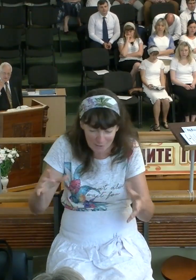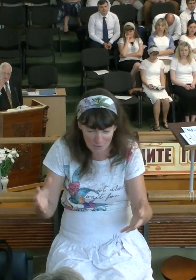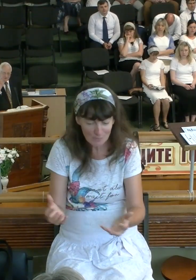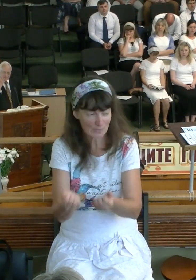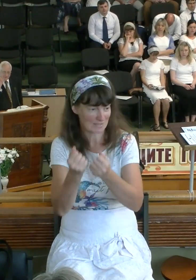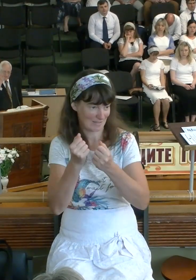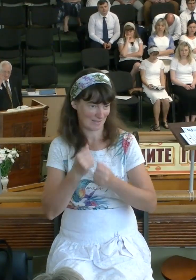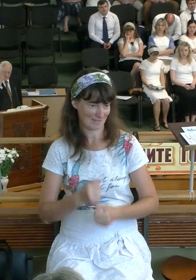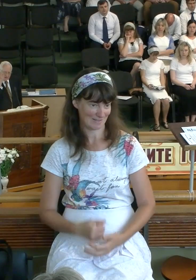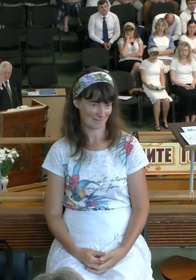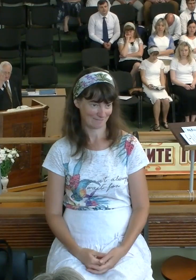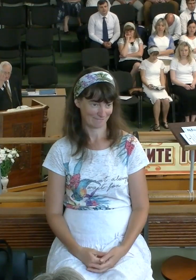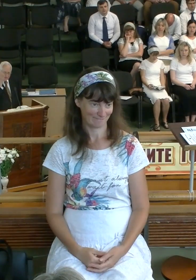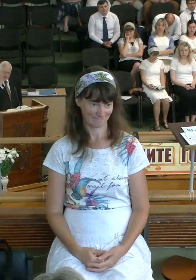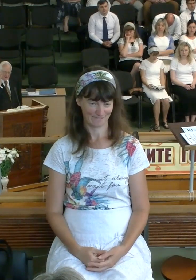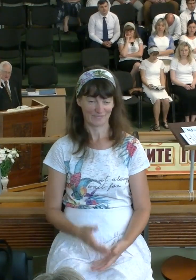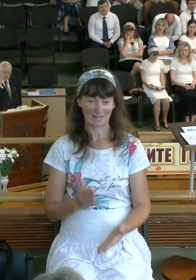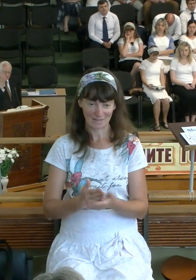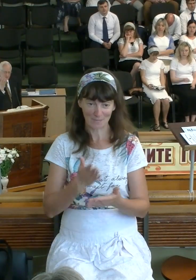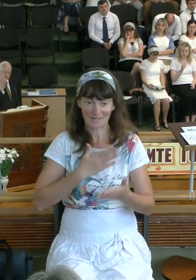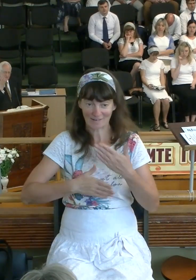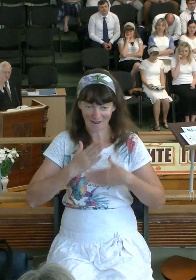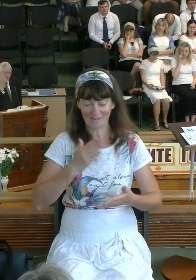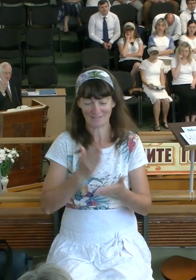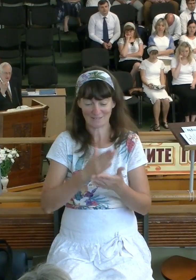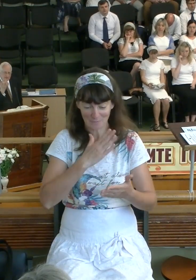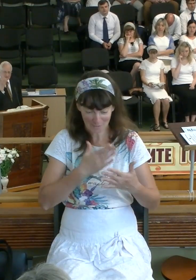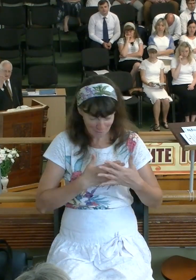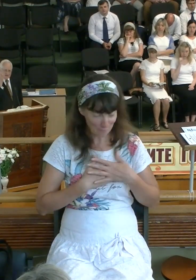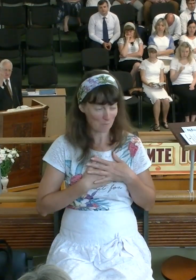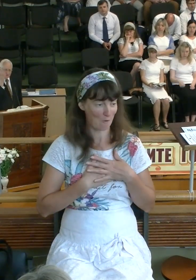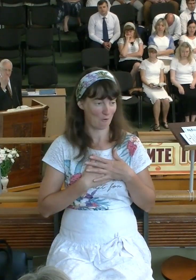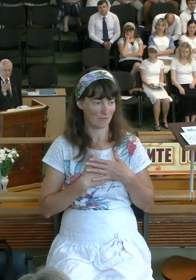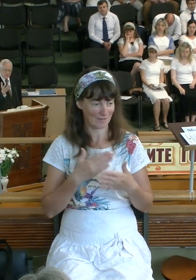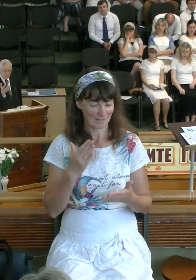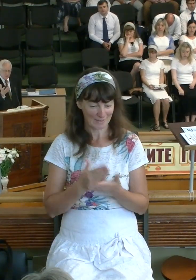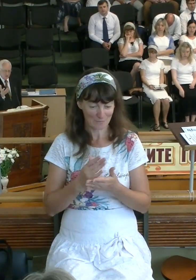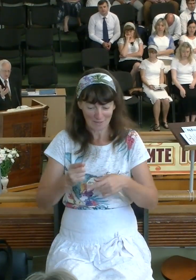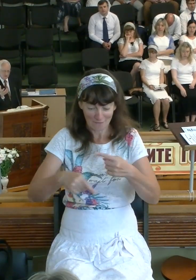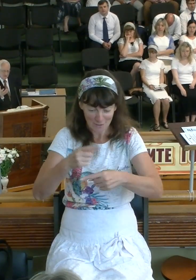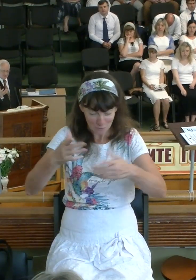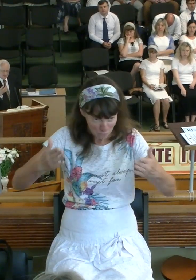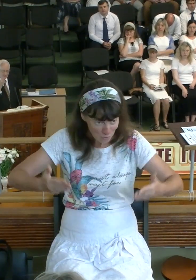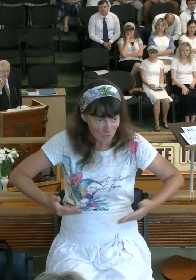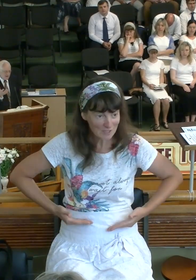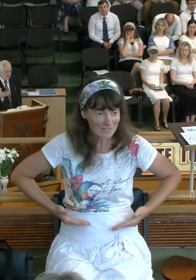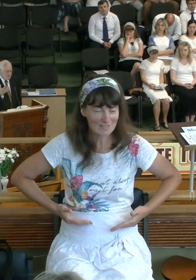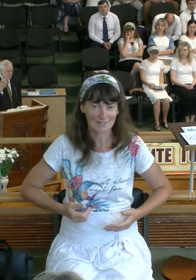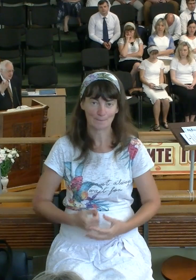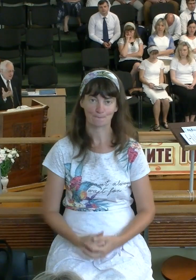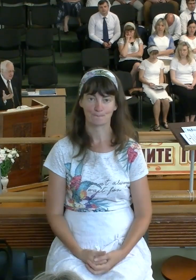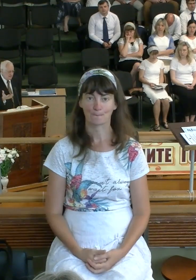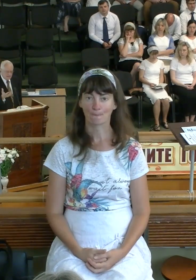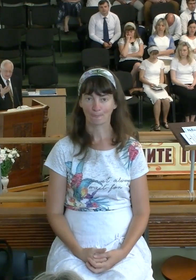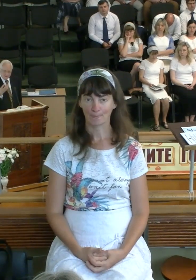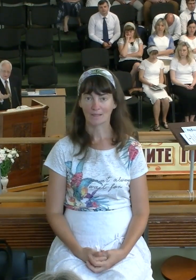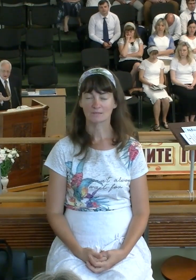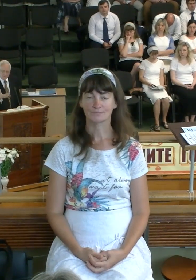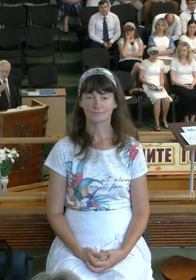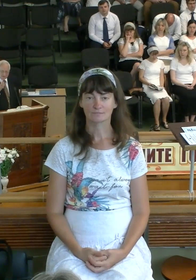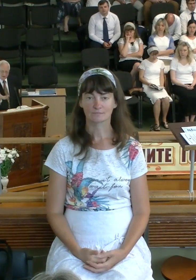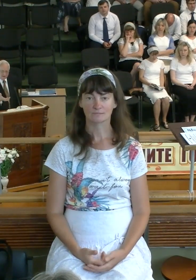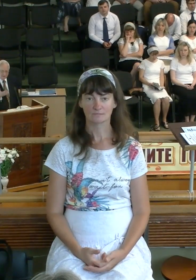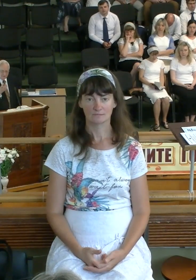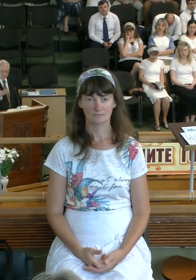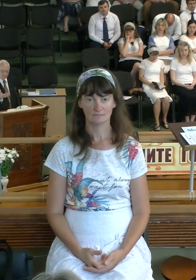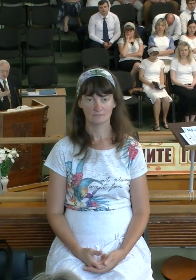деле чувствуем все наши чувства к Богу, как к нашему Отцу. И доверие, и молитва, и слова,